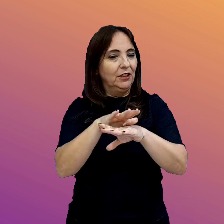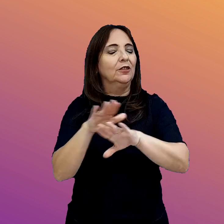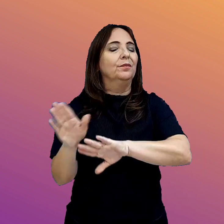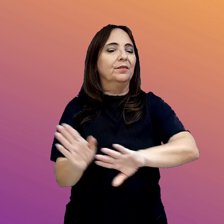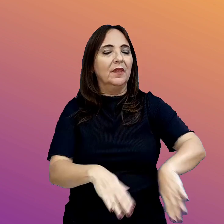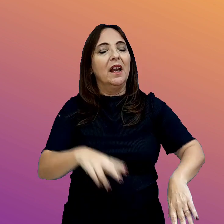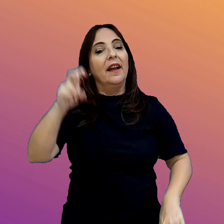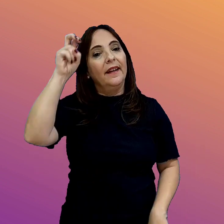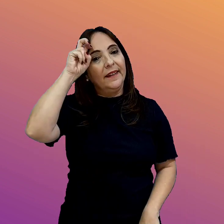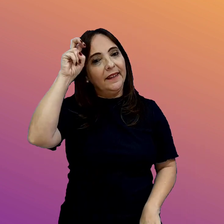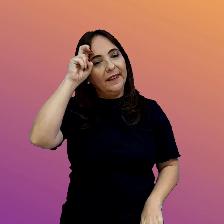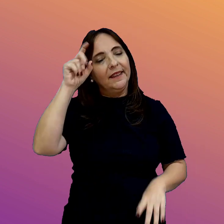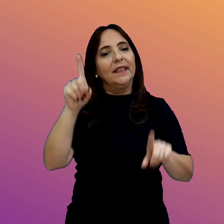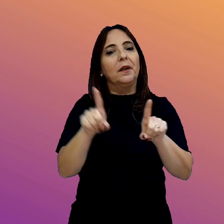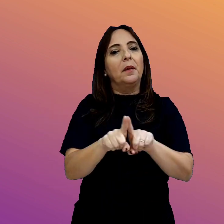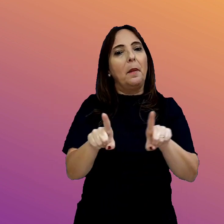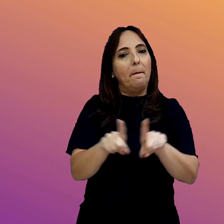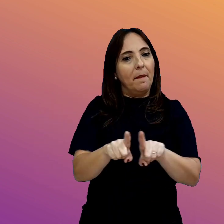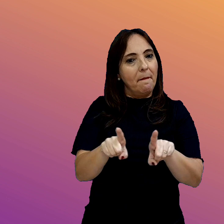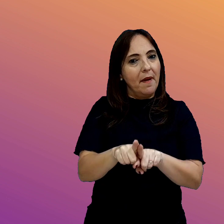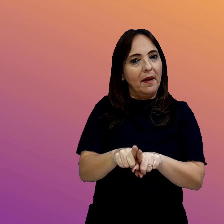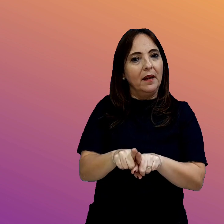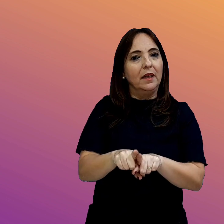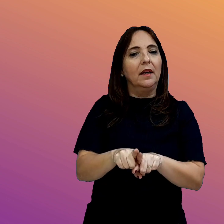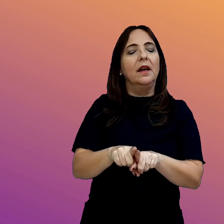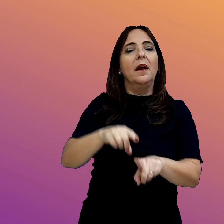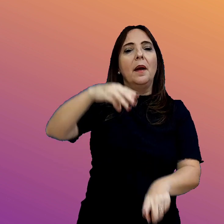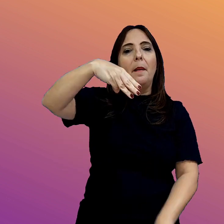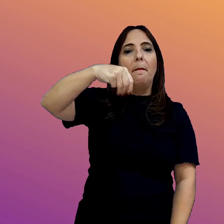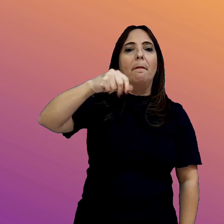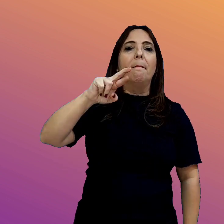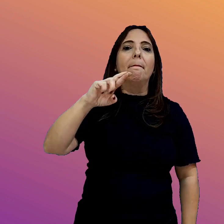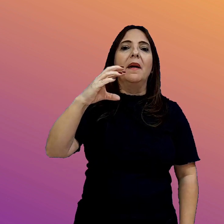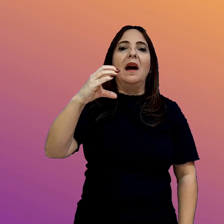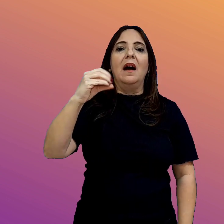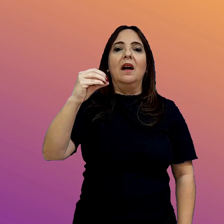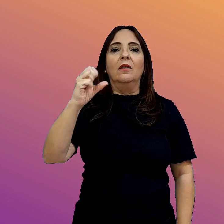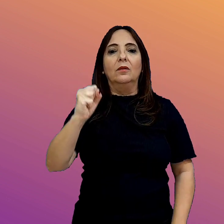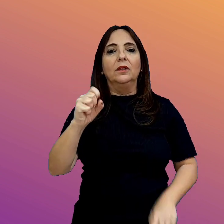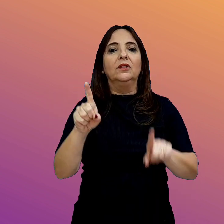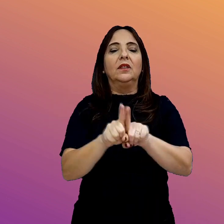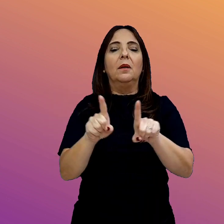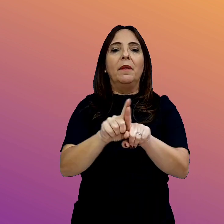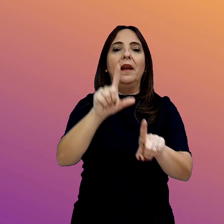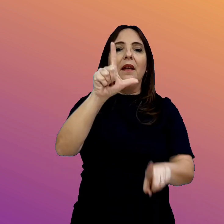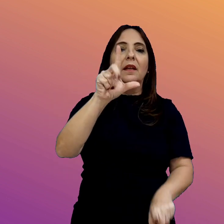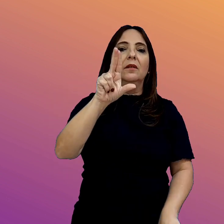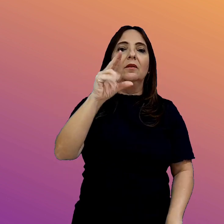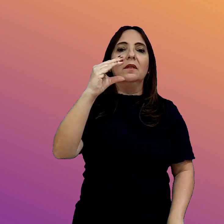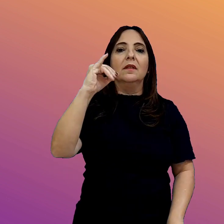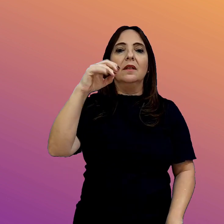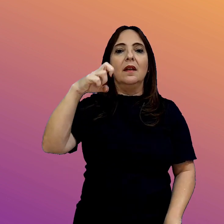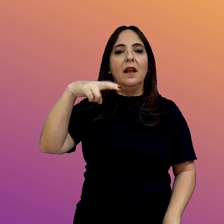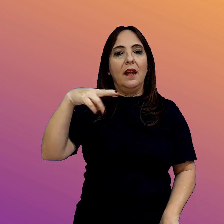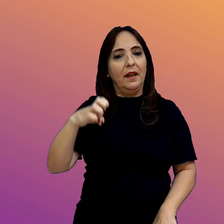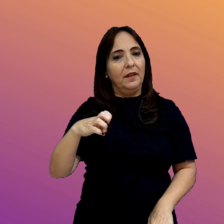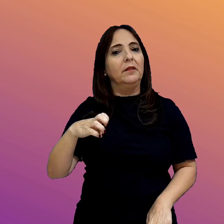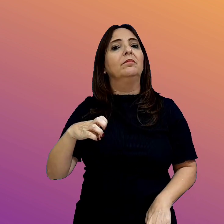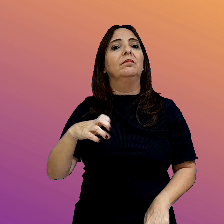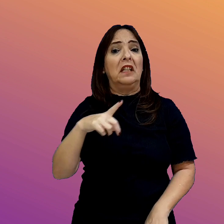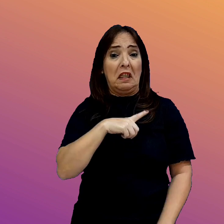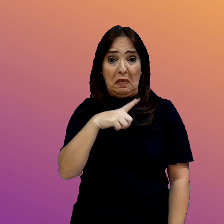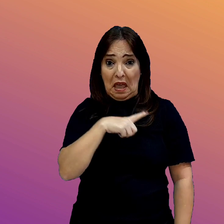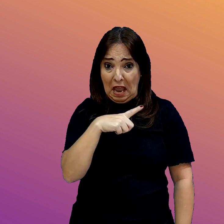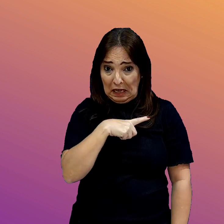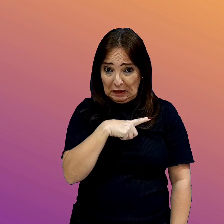aí o Marcos e a Luciene falando sobre a família perfeita. Será que ela existe? Pastor Paulo